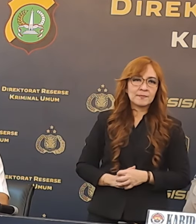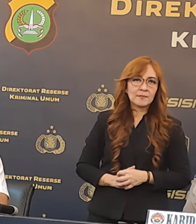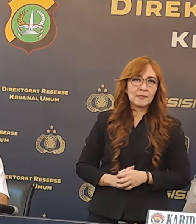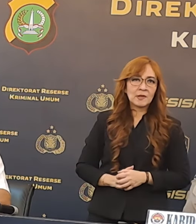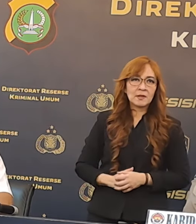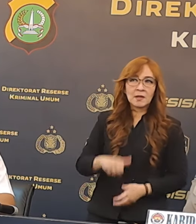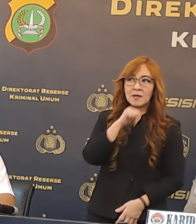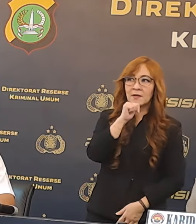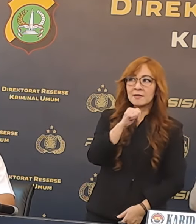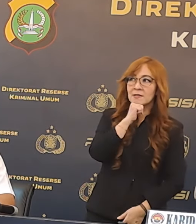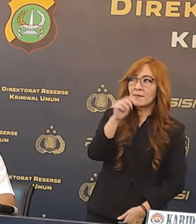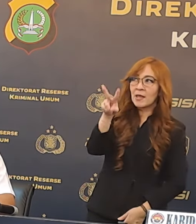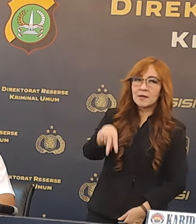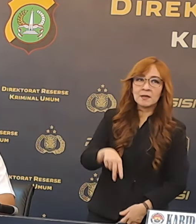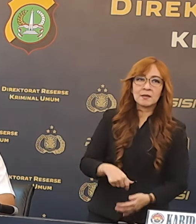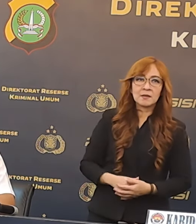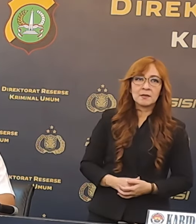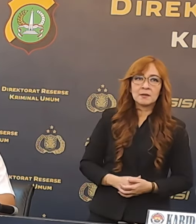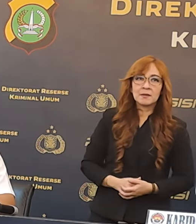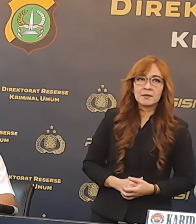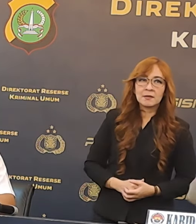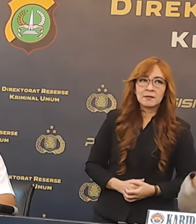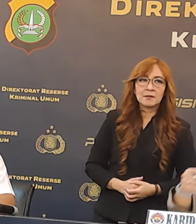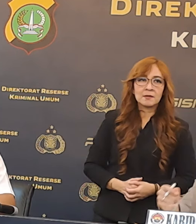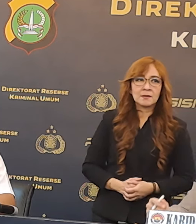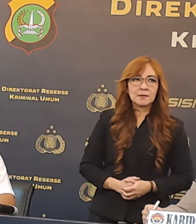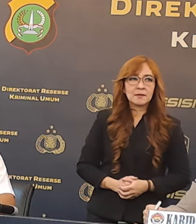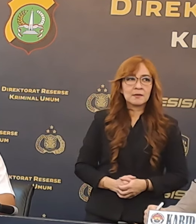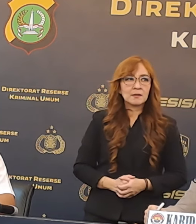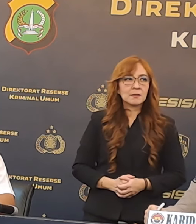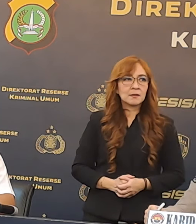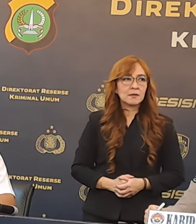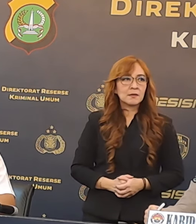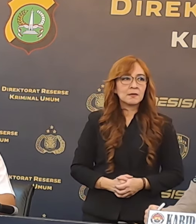Ada lagi sebelah kiri? Oke, Mas ini silakan.